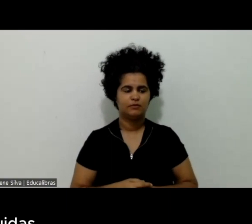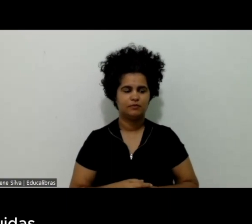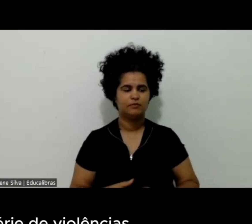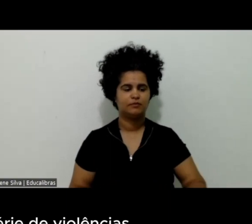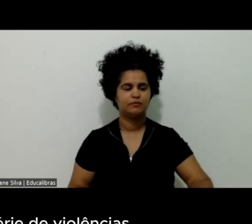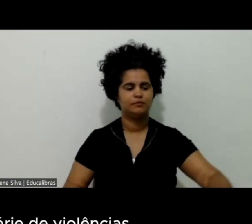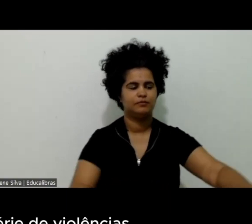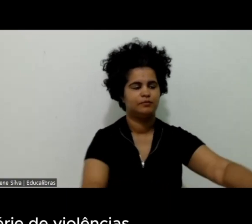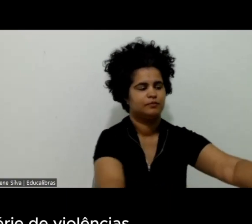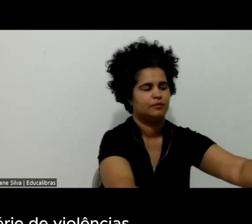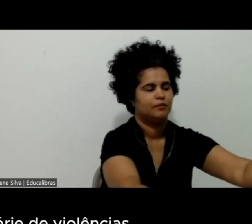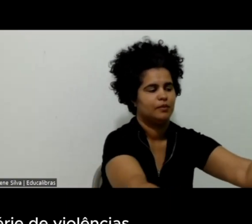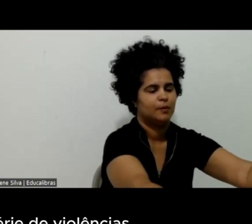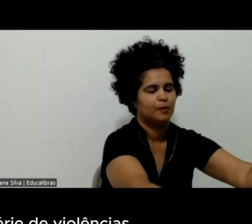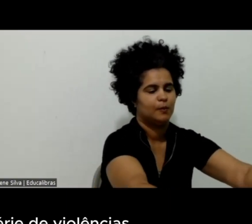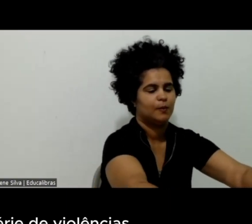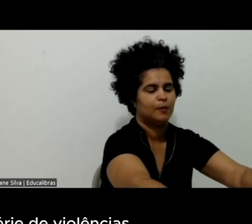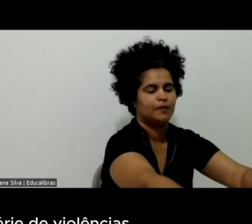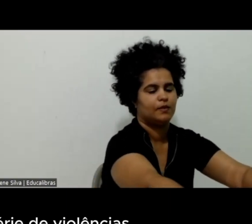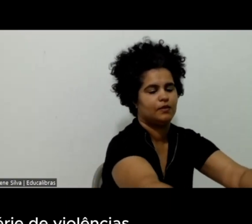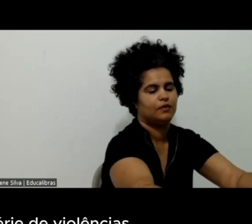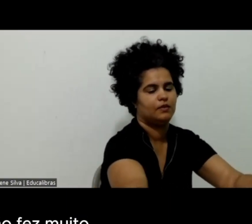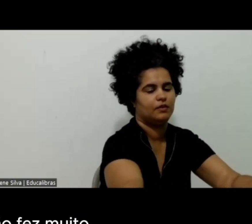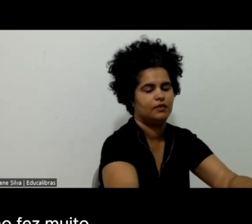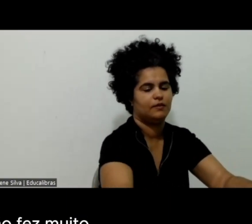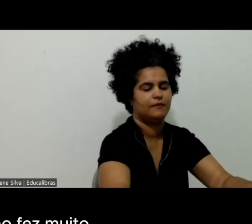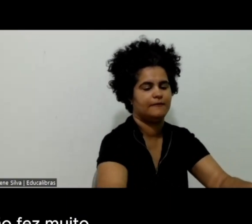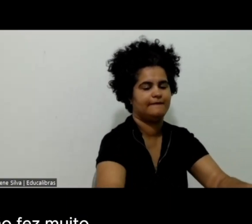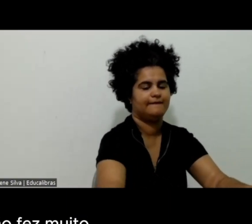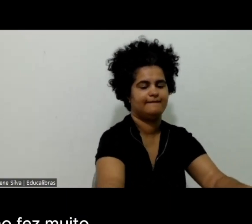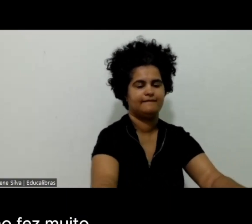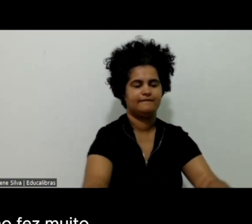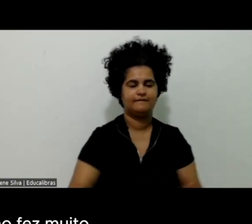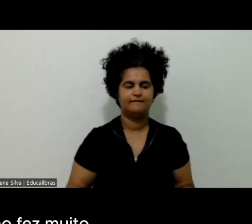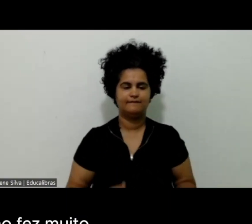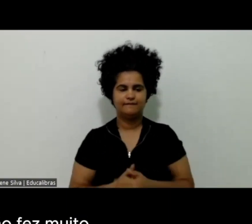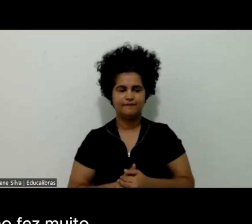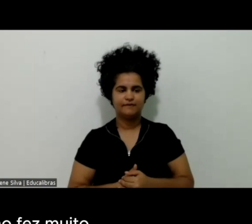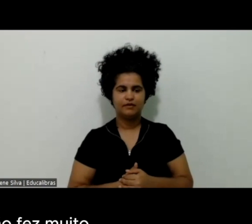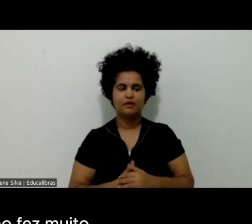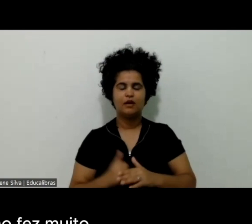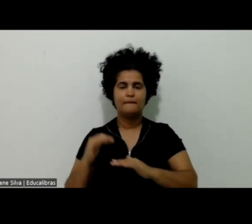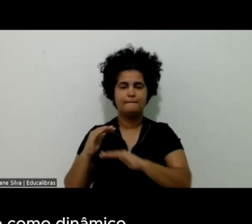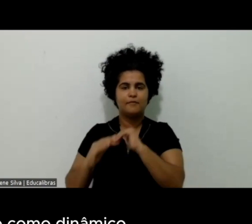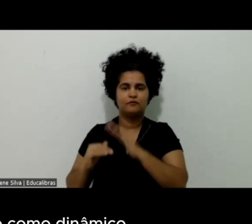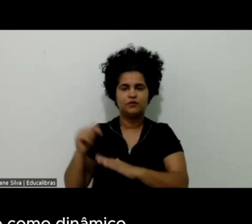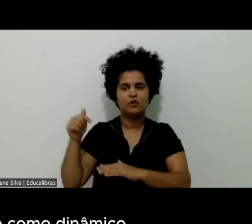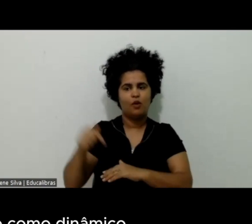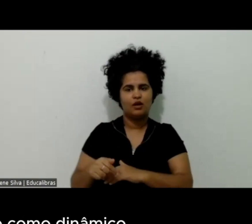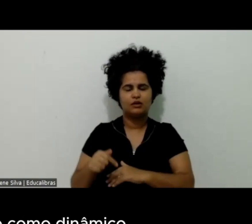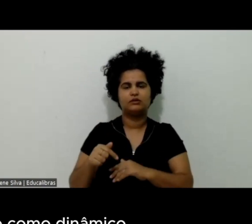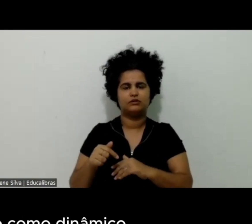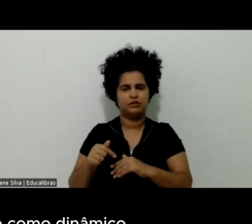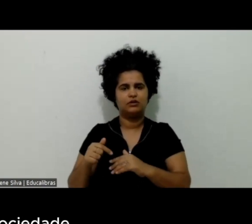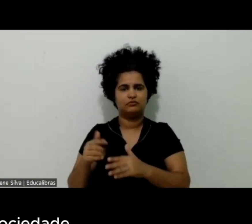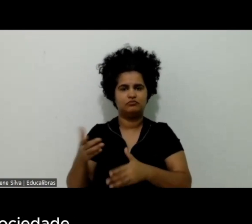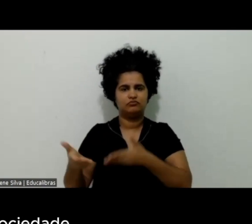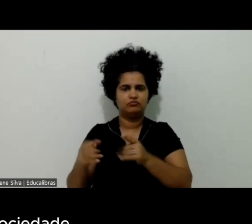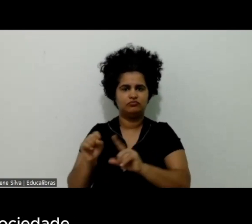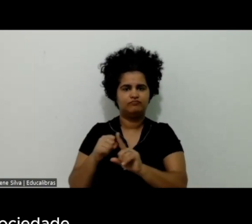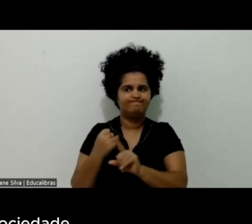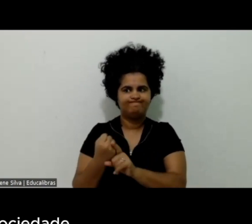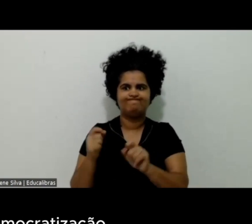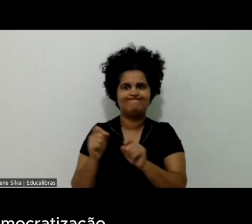perseguidas, né, e que sofreu uma série de violências, né? E essa profissão fez muito, né? Inclusive articulado com uma dinâmica mais